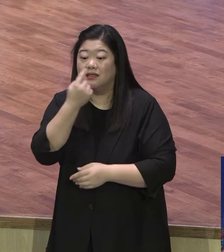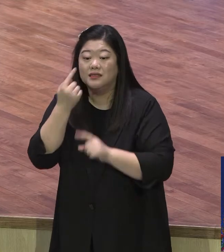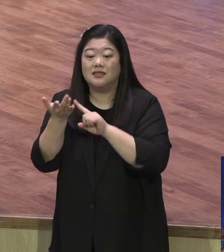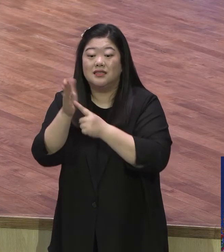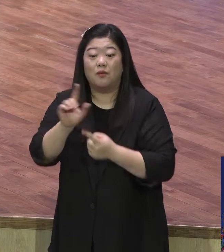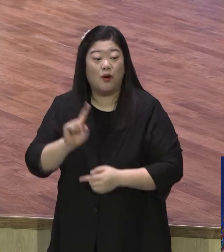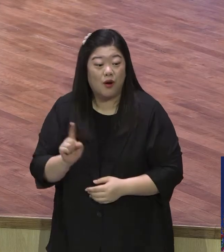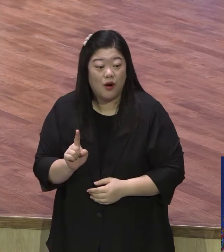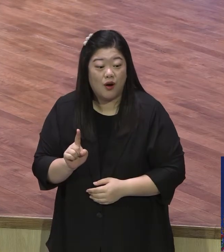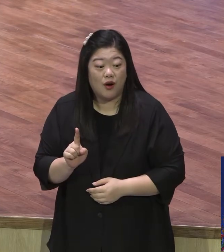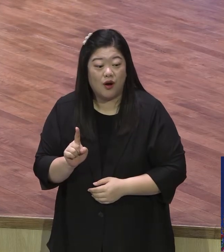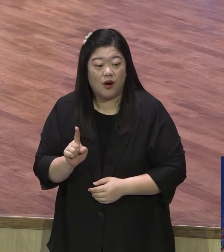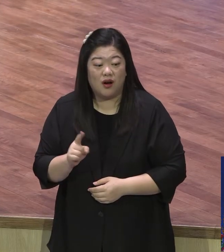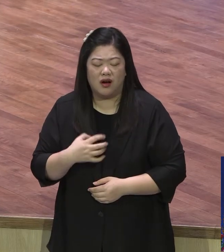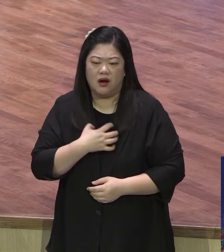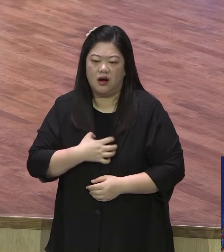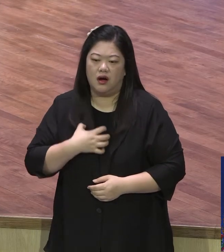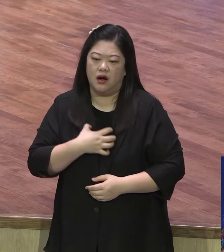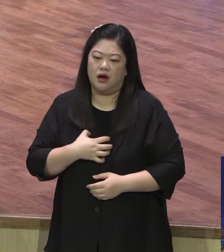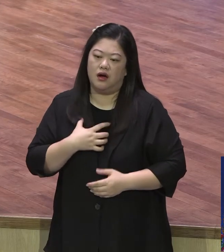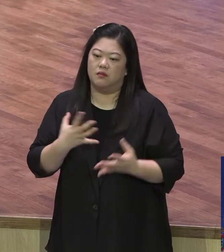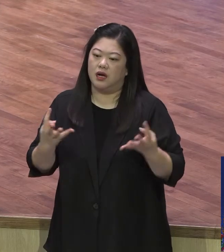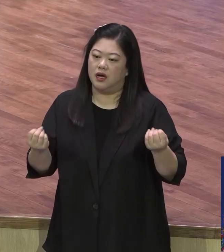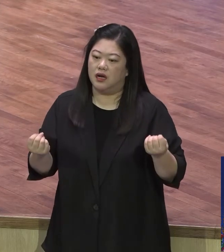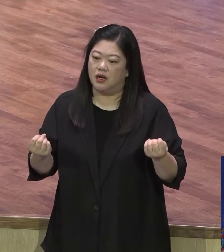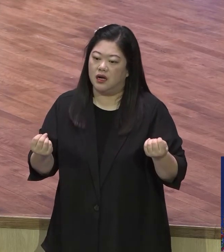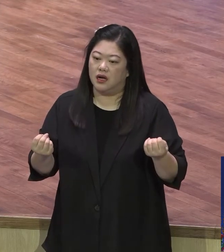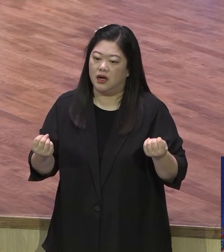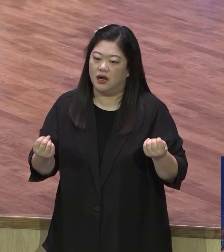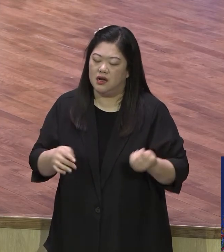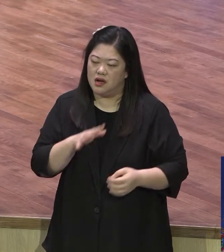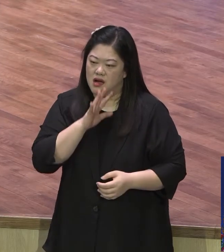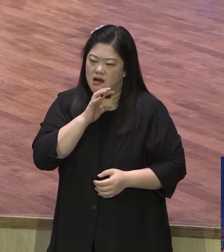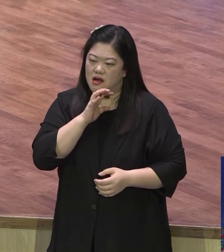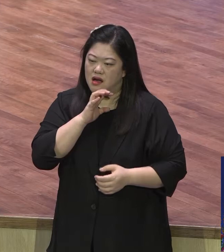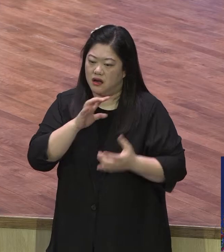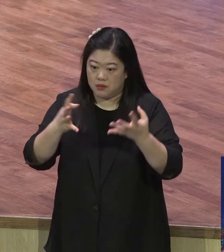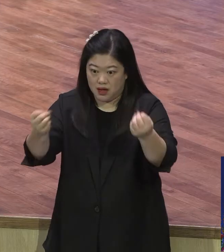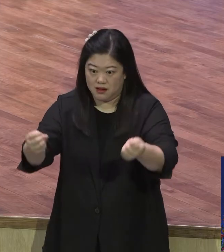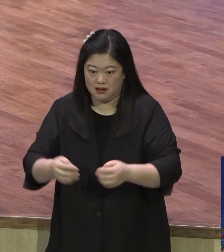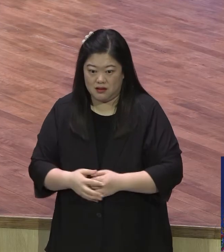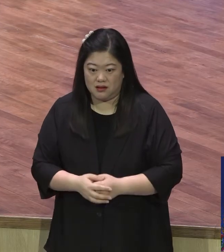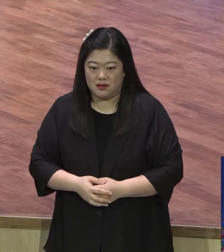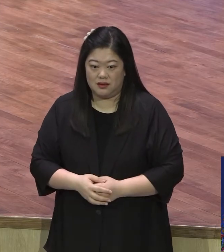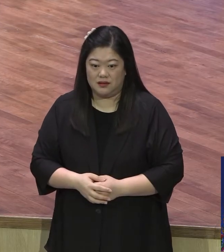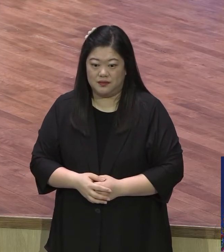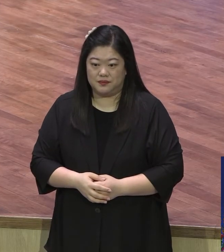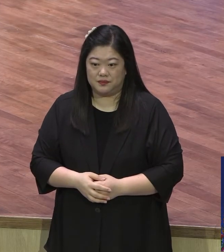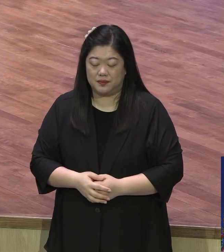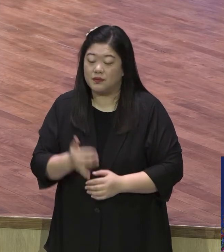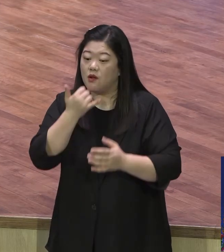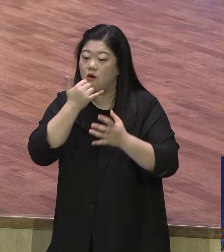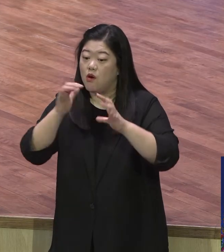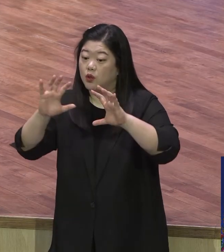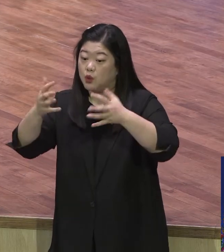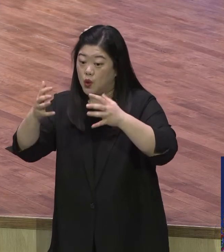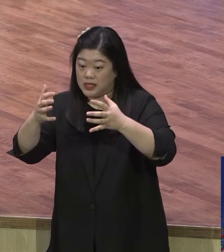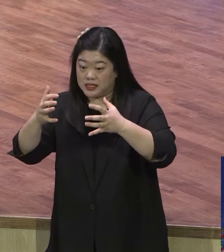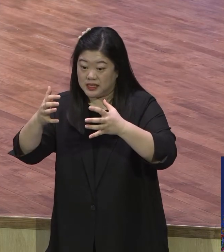부활신앙 안 믿고 공격당해서 잊어버린 희망의 신앙을 말한 독일의 볼트먼